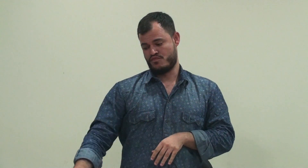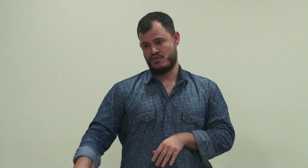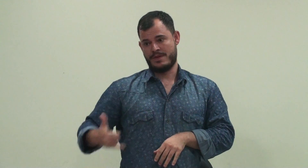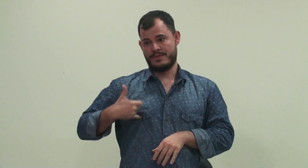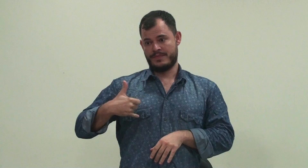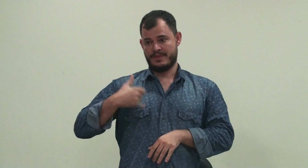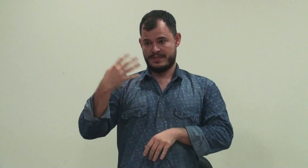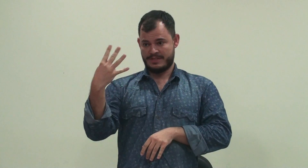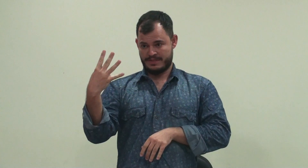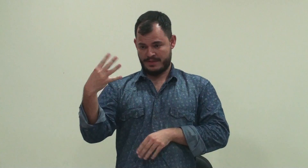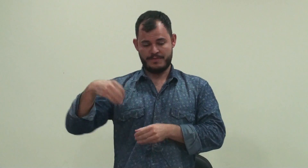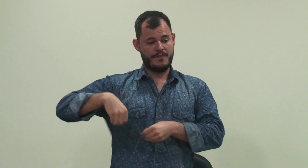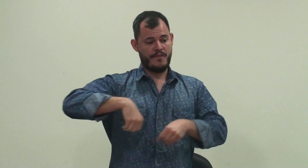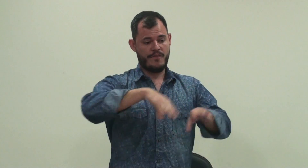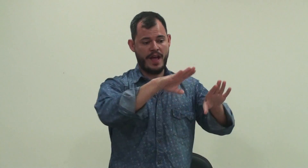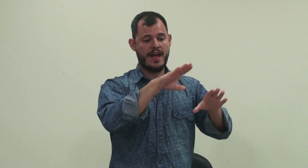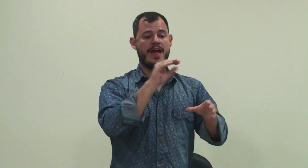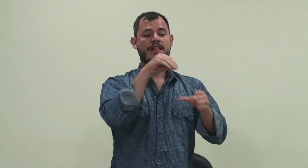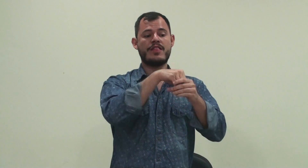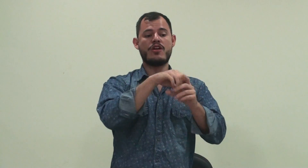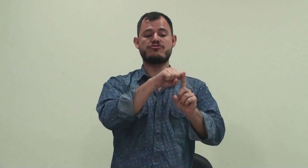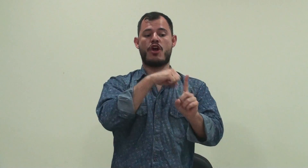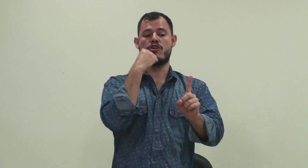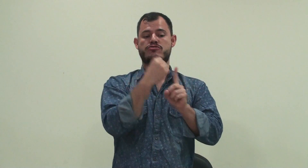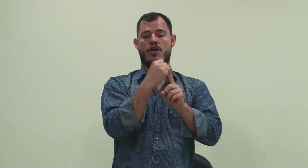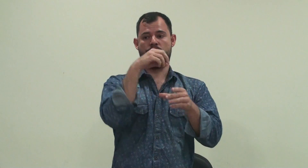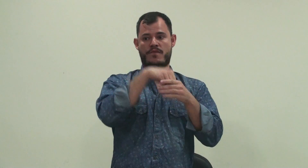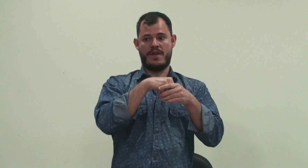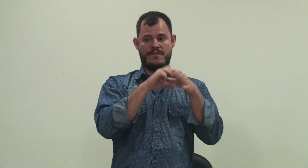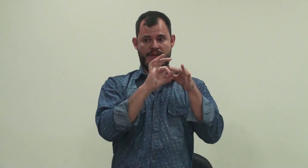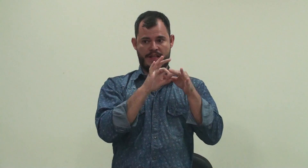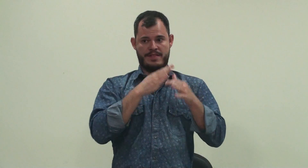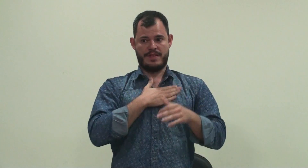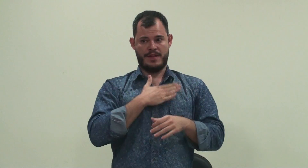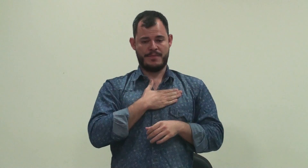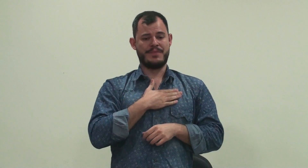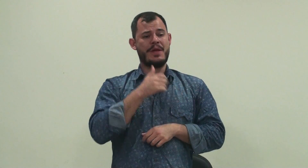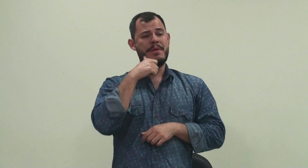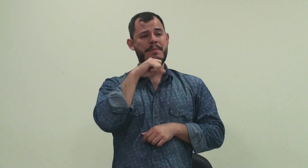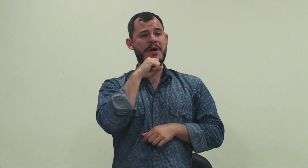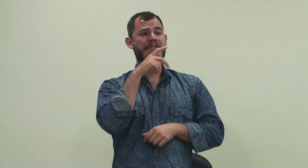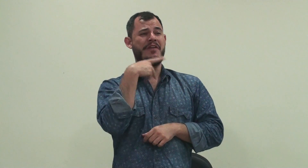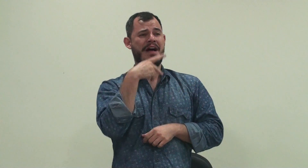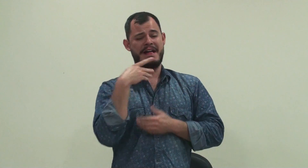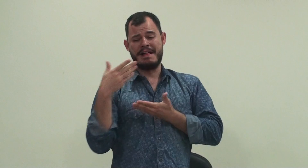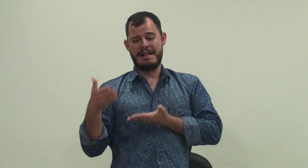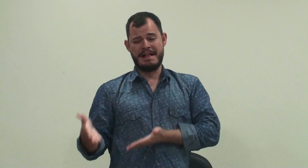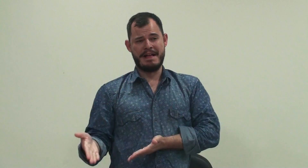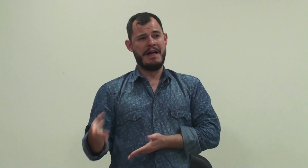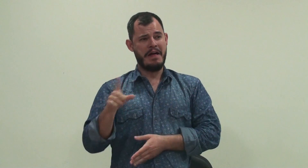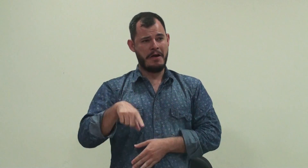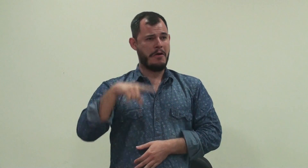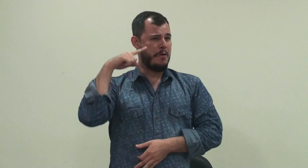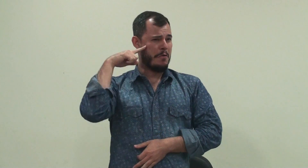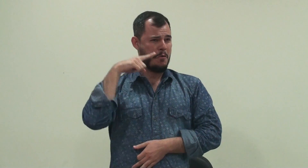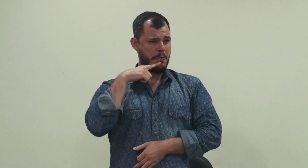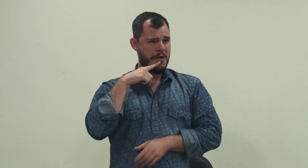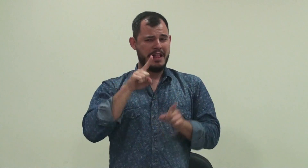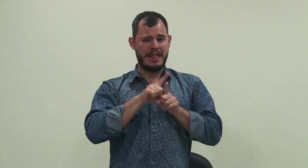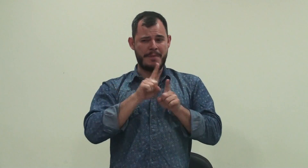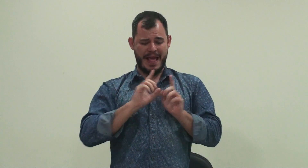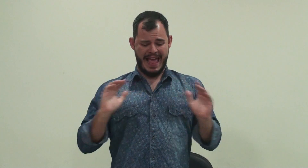a mãe levou um filho lá, com 4 anos de idade, dentro da FENES, lá na área social,